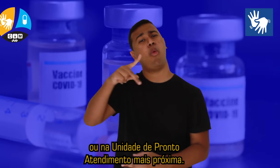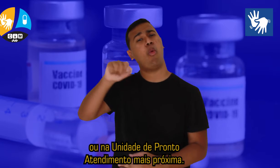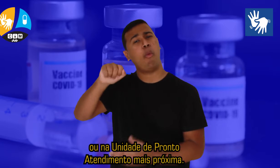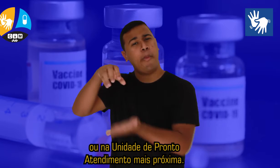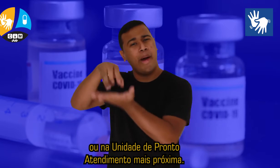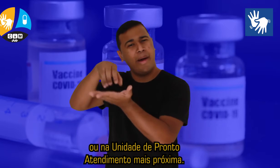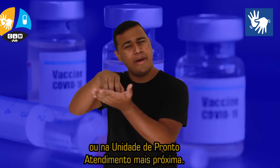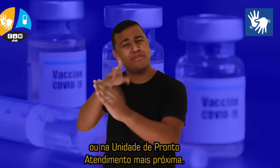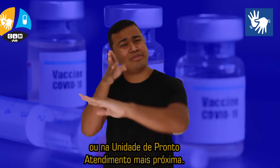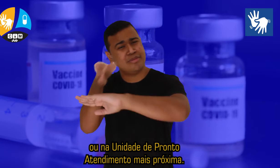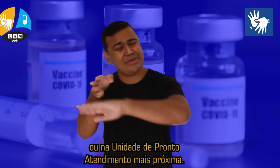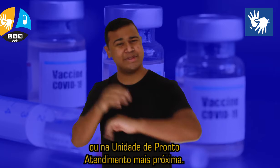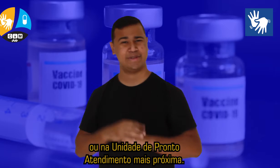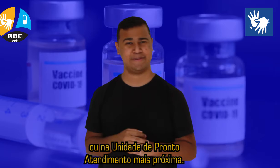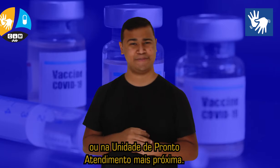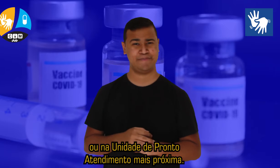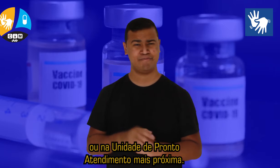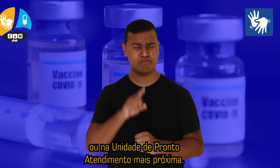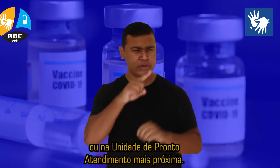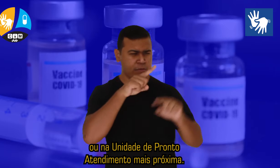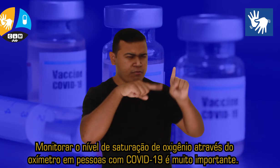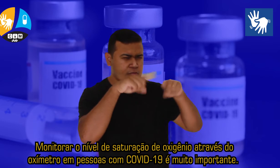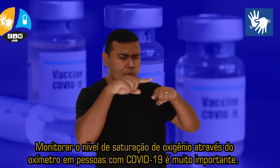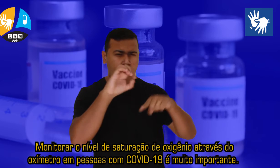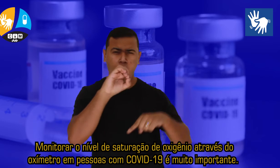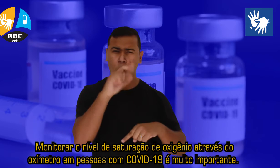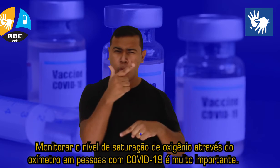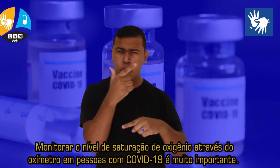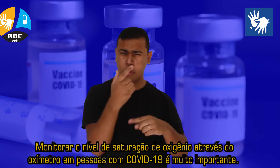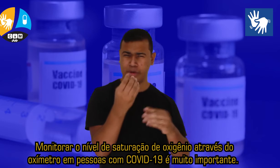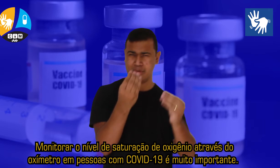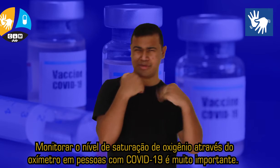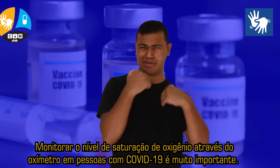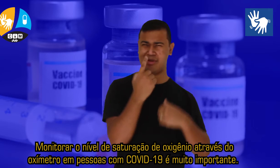pronto atendimento mais próximo. Monitorar o nível de saturação de